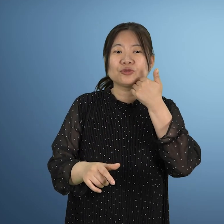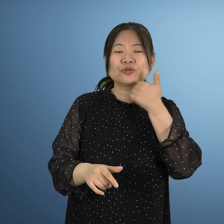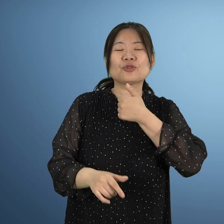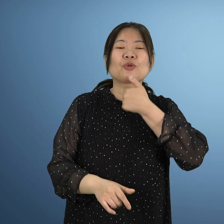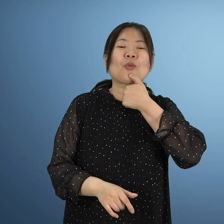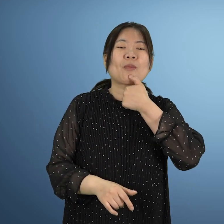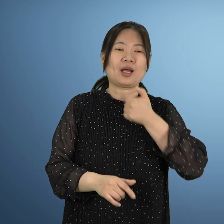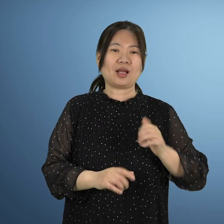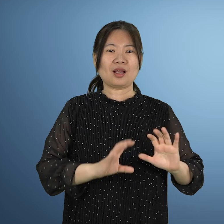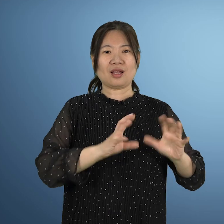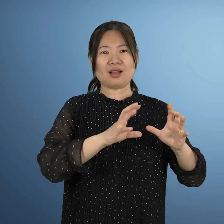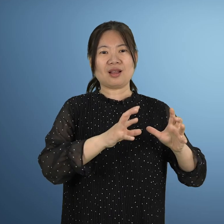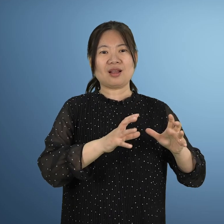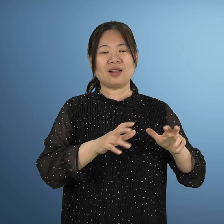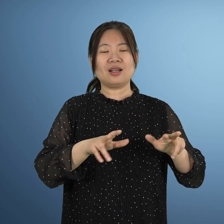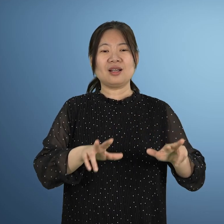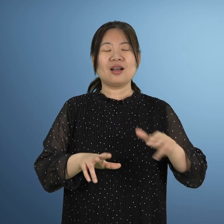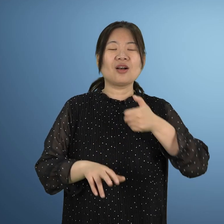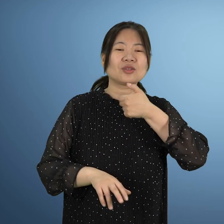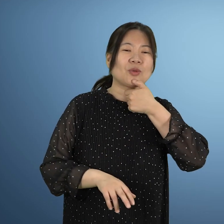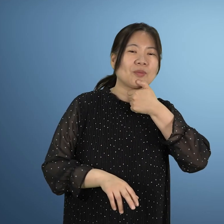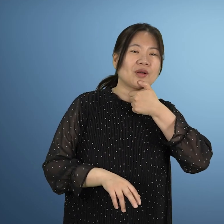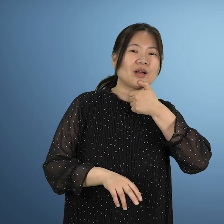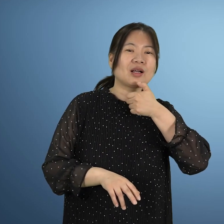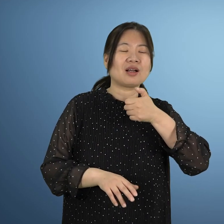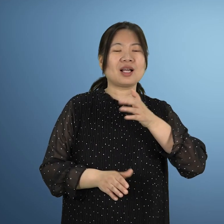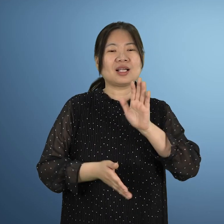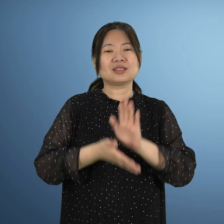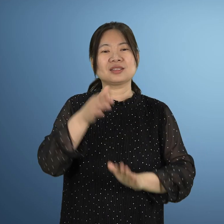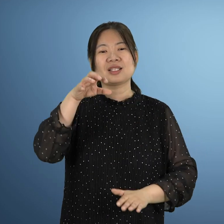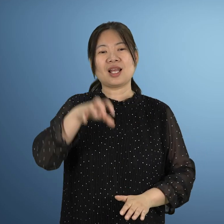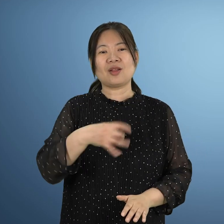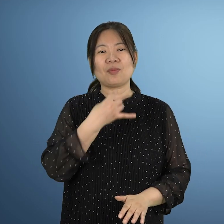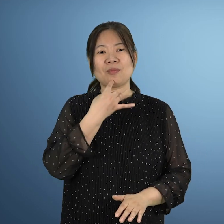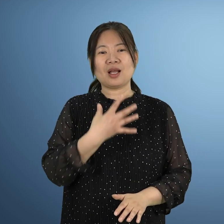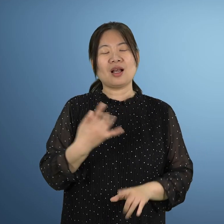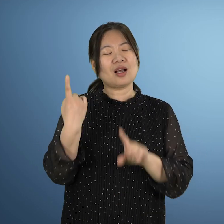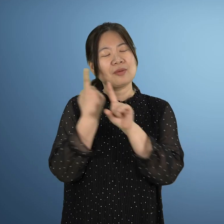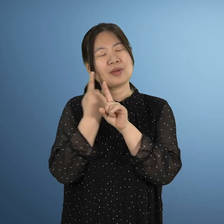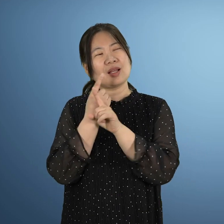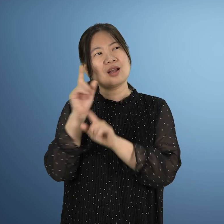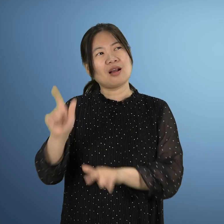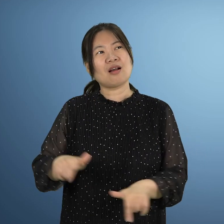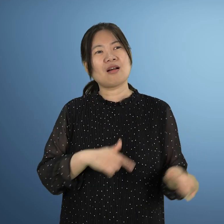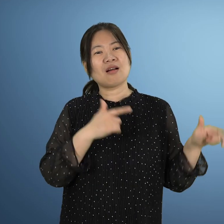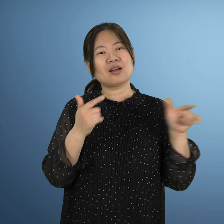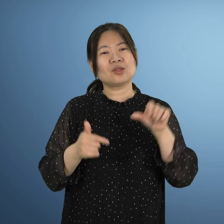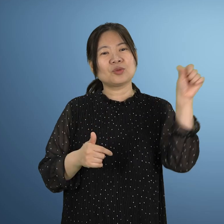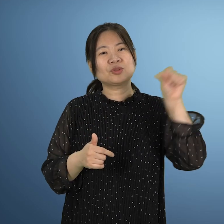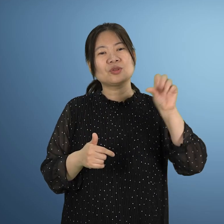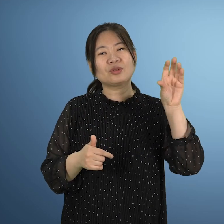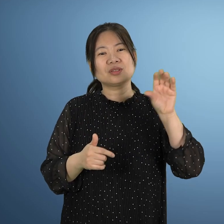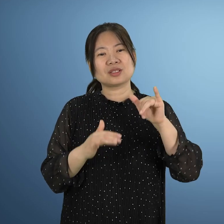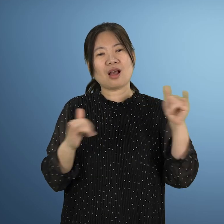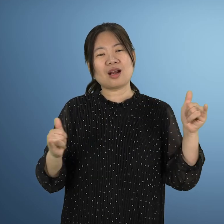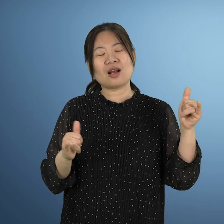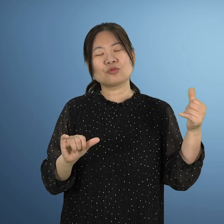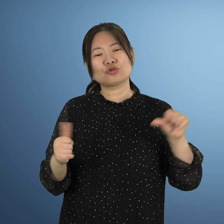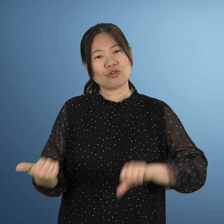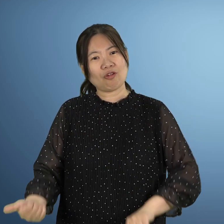로마예요. 근데 이 로마 시내에서만 매일 하루에 5,000명씩